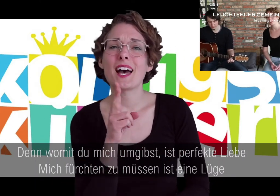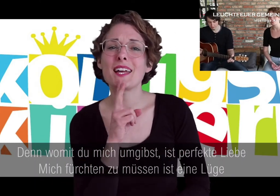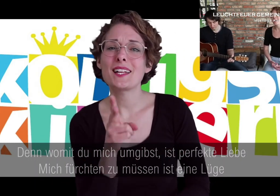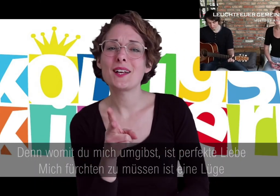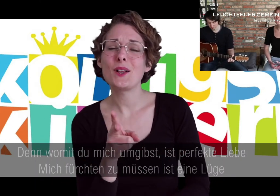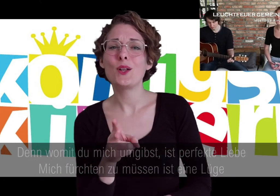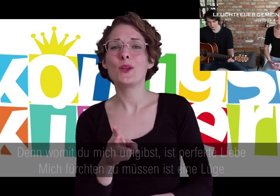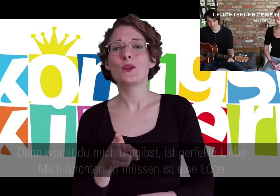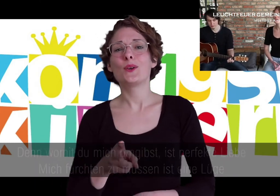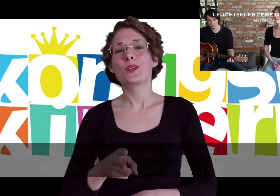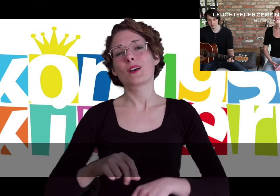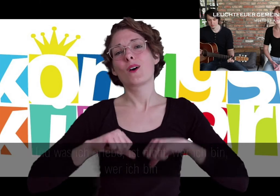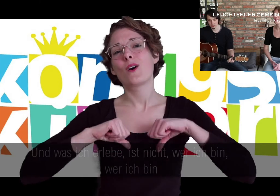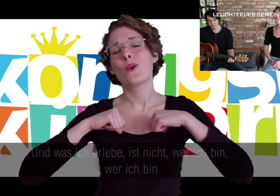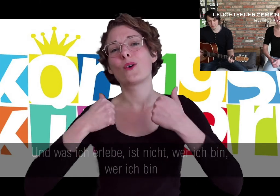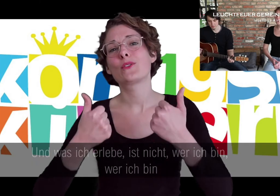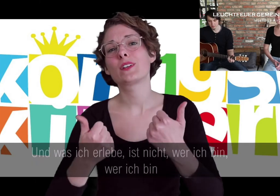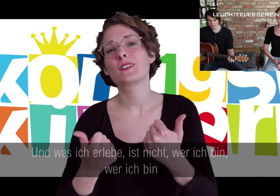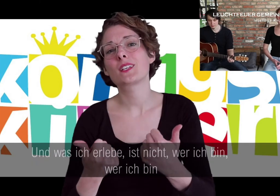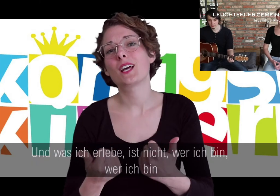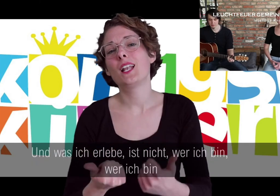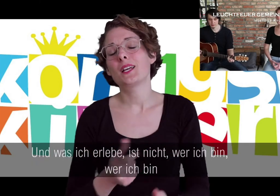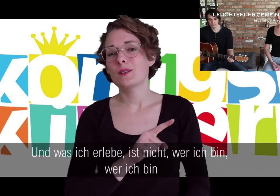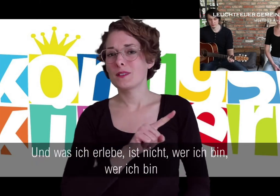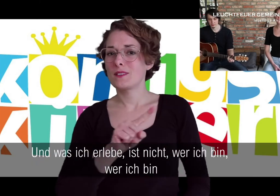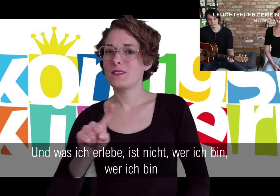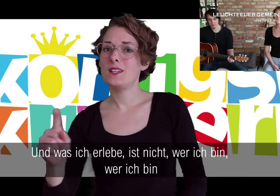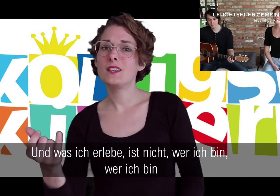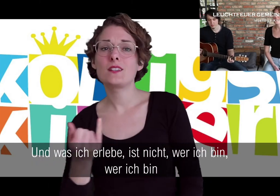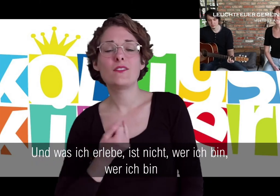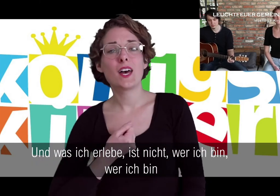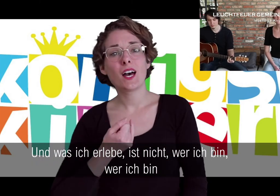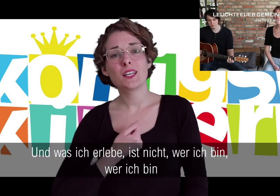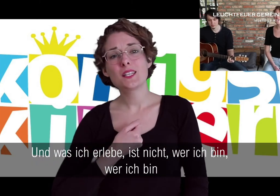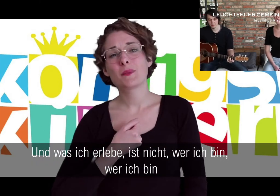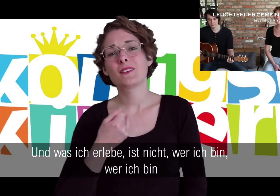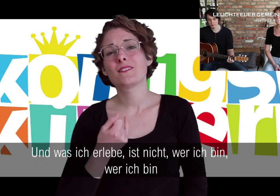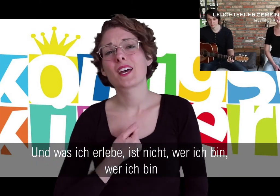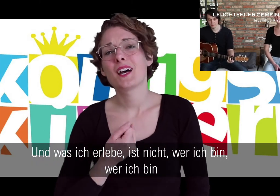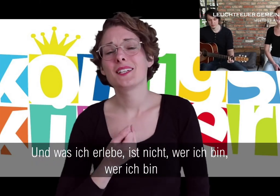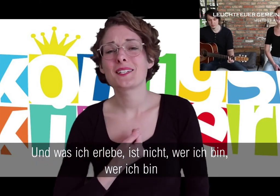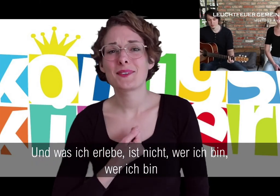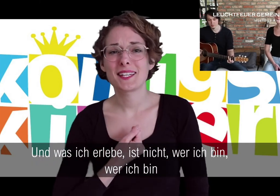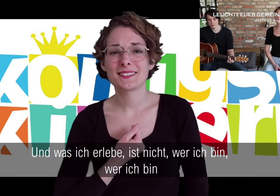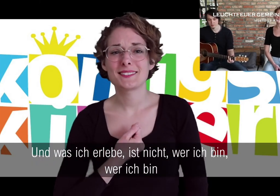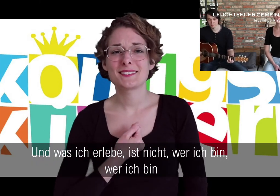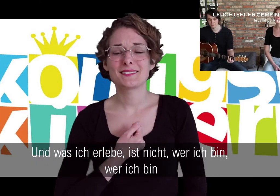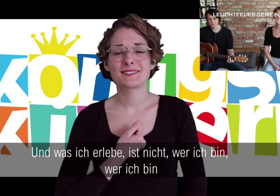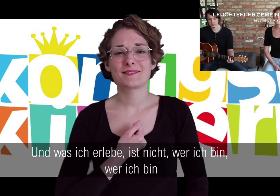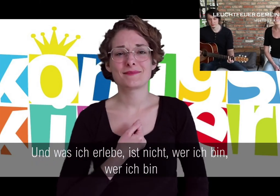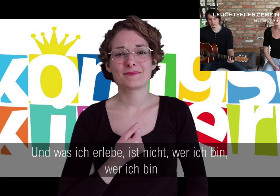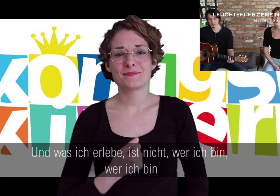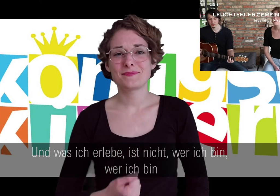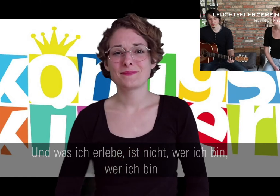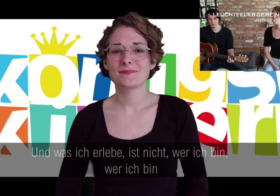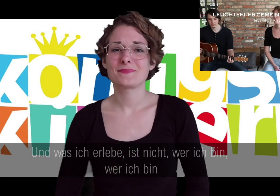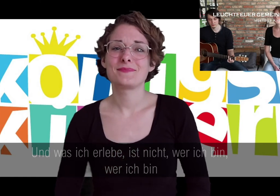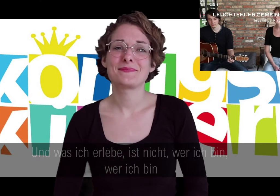müssen, ist deine Lüge. Und was ich erlebe, ist nicht, wer ich bin, wer ich bin.